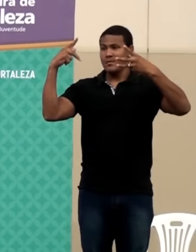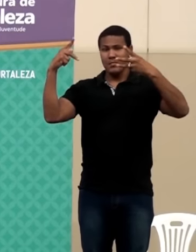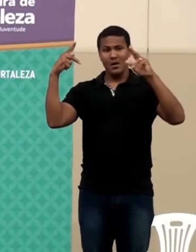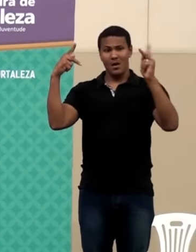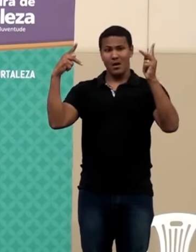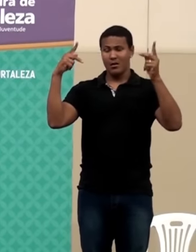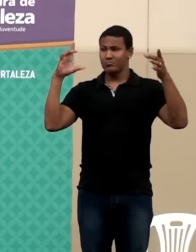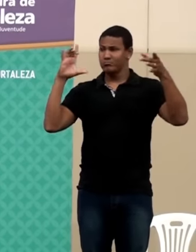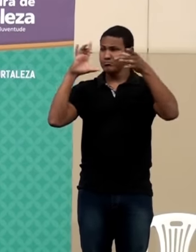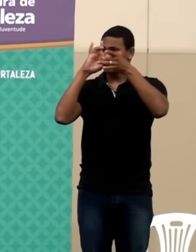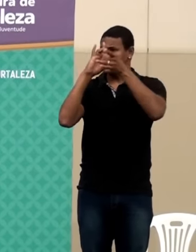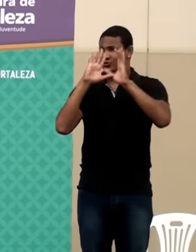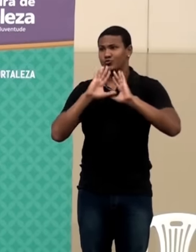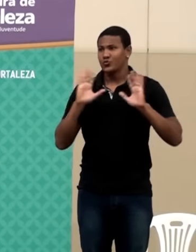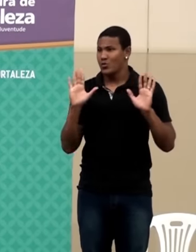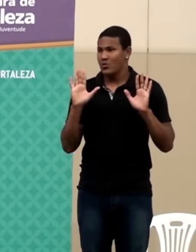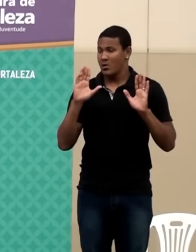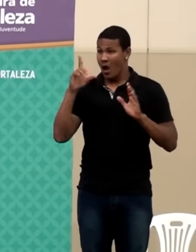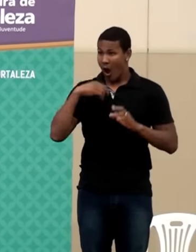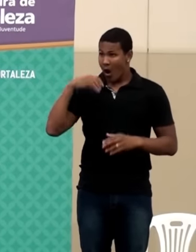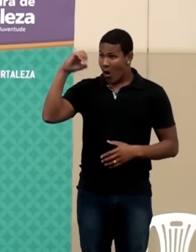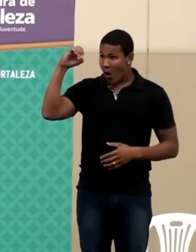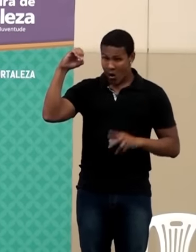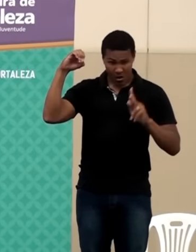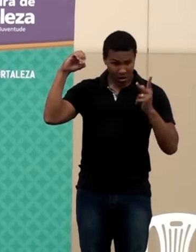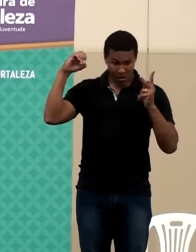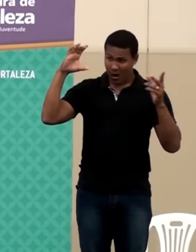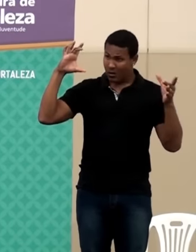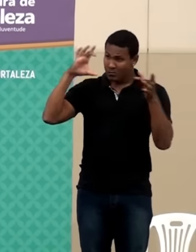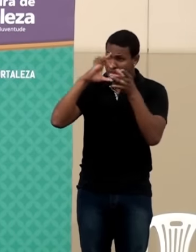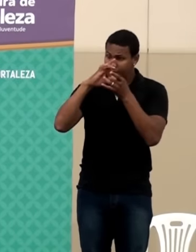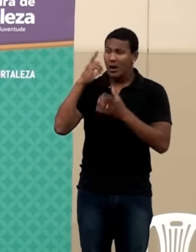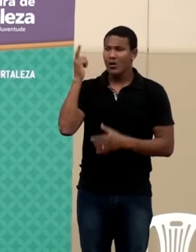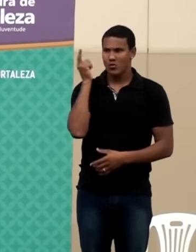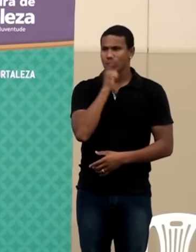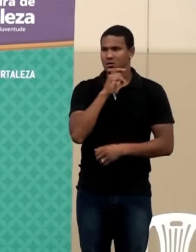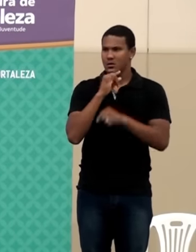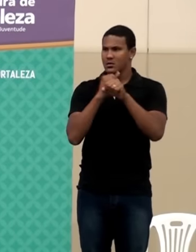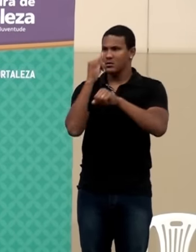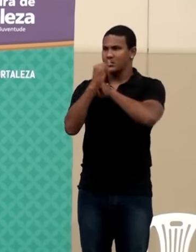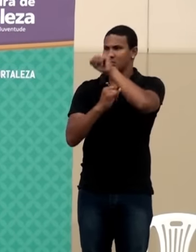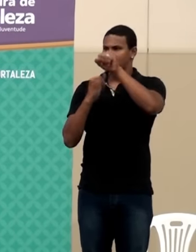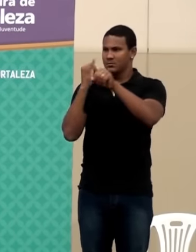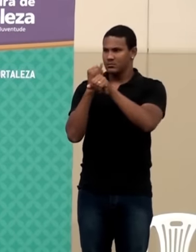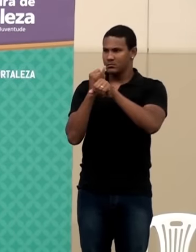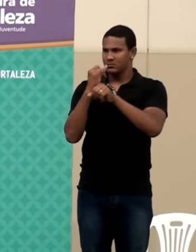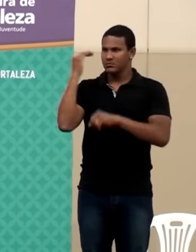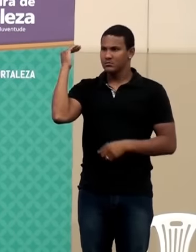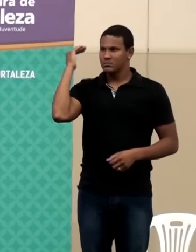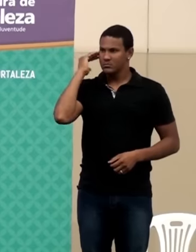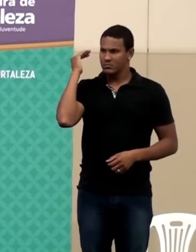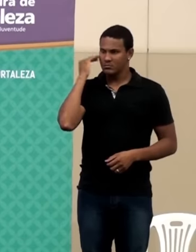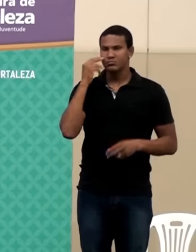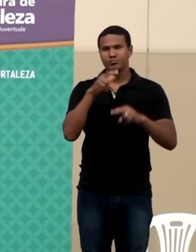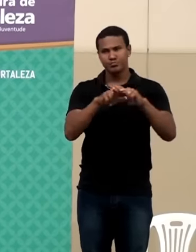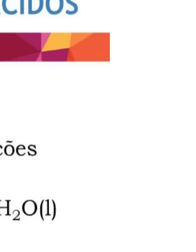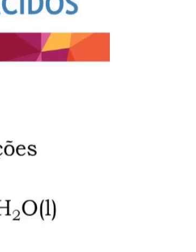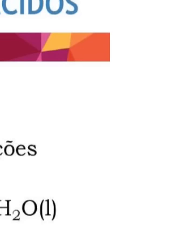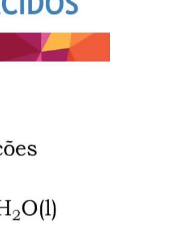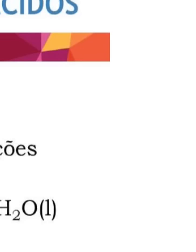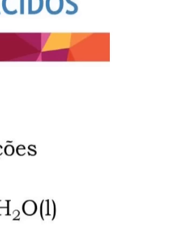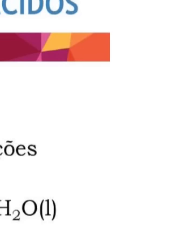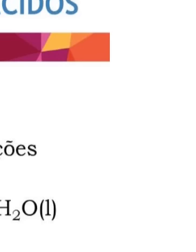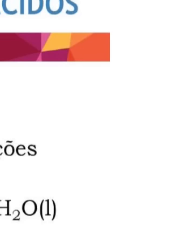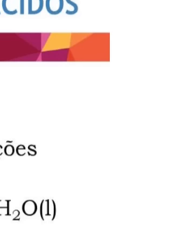três hidrogênios na sua fórmula, ele só vai ter um hidrogênio ionizável. O que significa dizer que esse